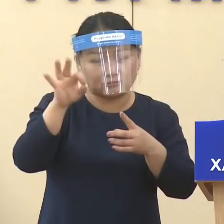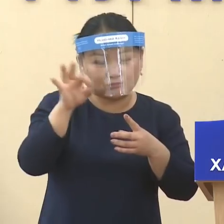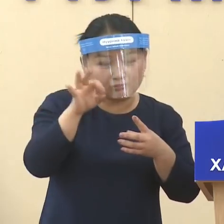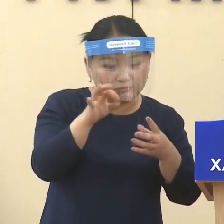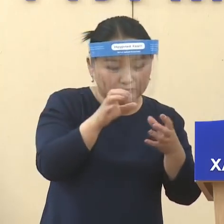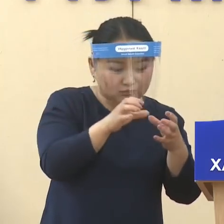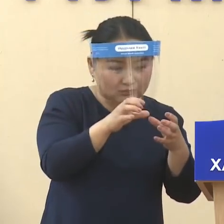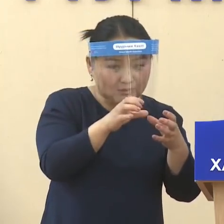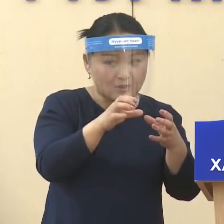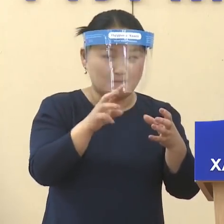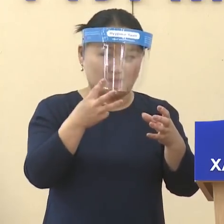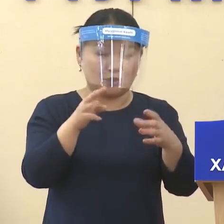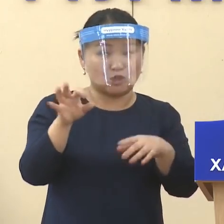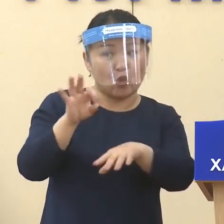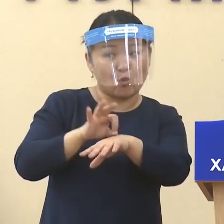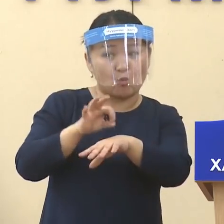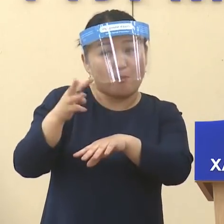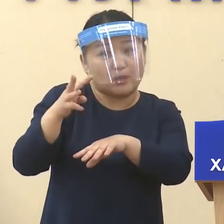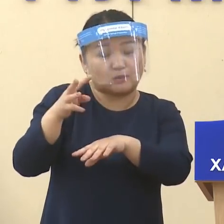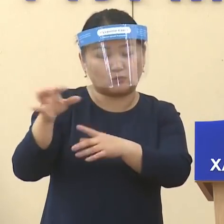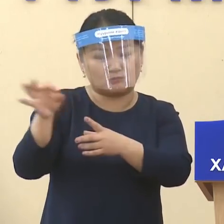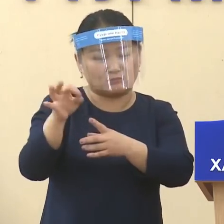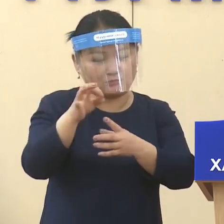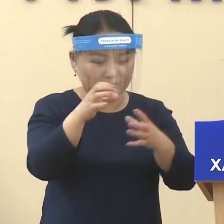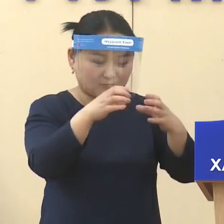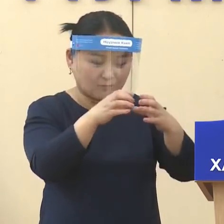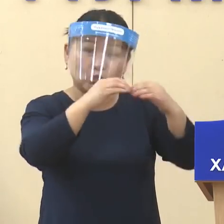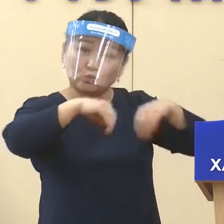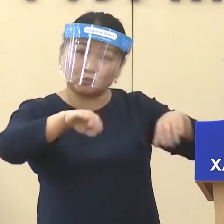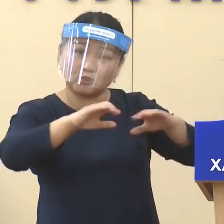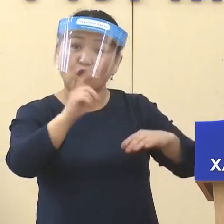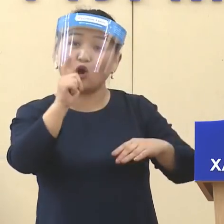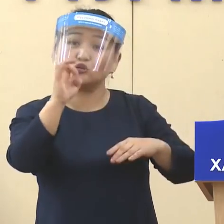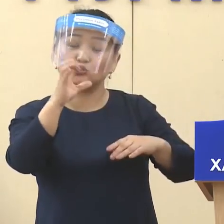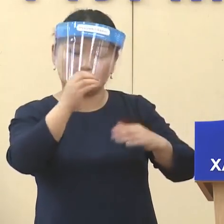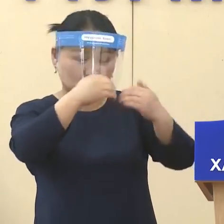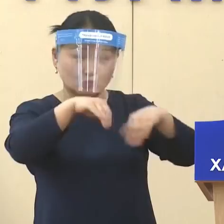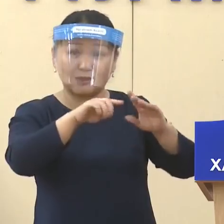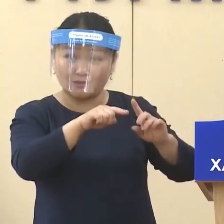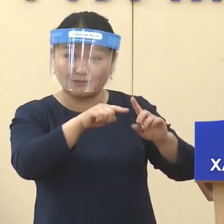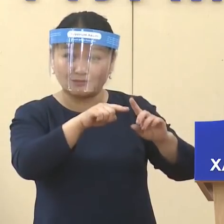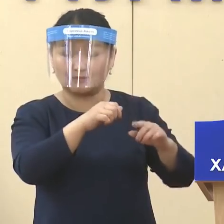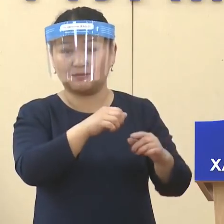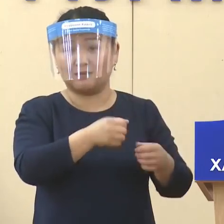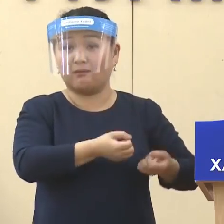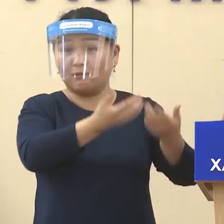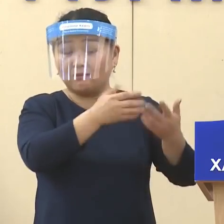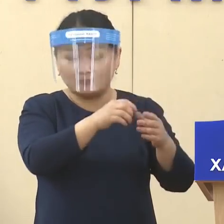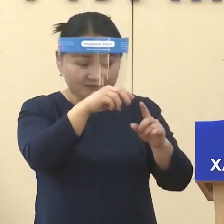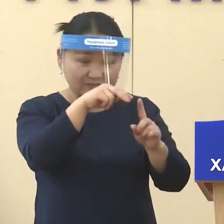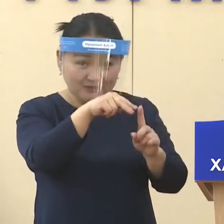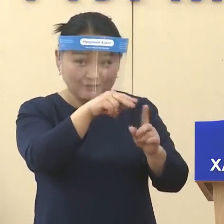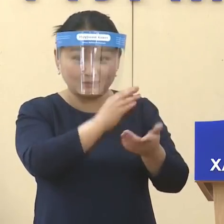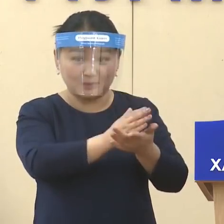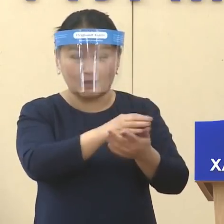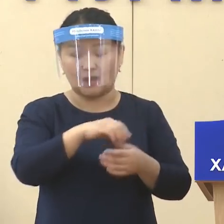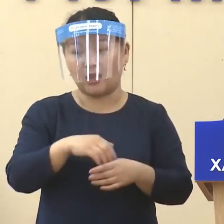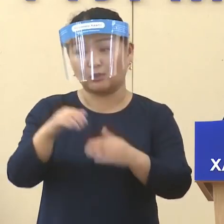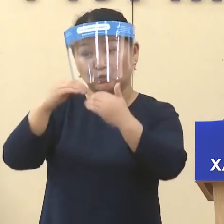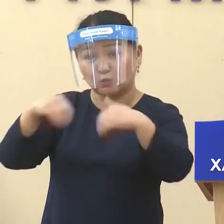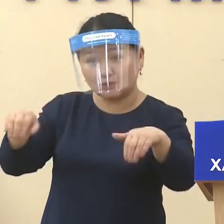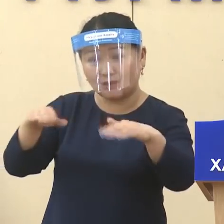энэ тэргуунд халдвар төвчин судлын үндэсний төвд одоо тусгаарлаж илрүүлж байгаа. Гэвч бид нар бас нөгөө тусгаарлах